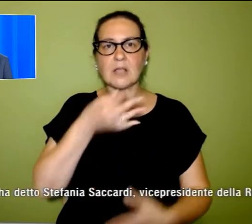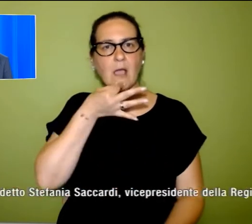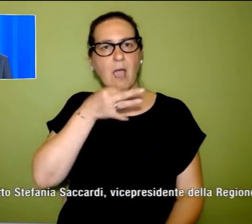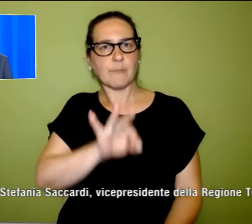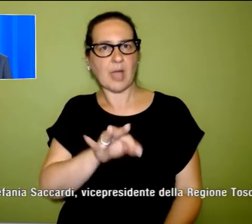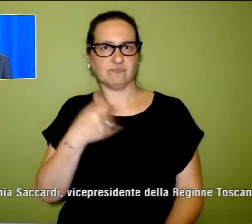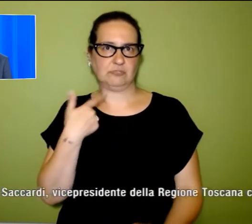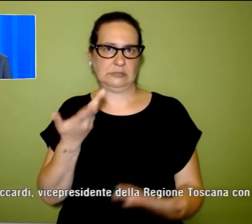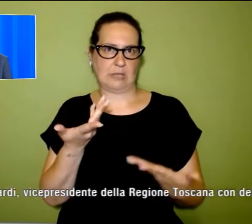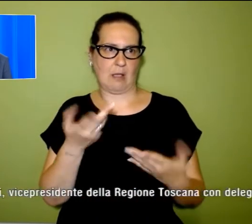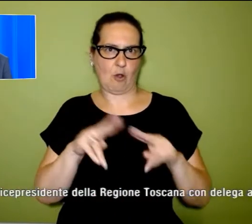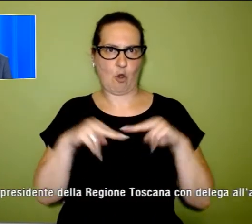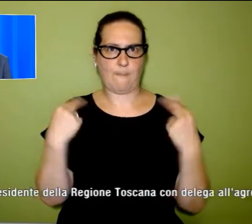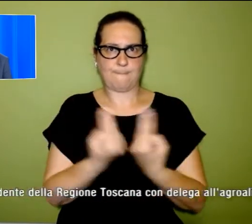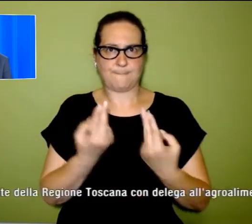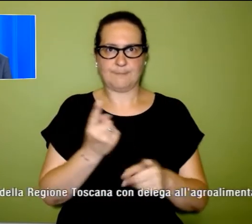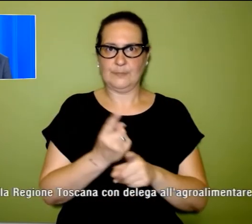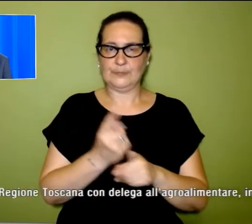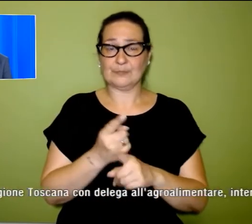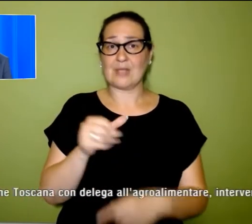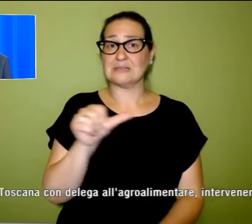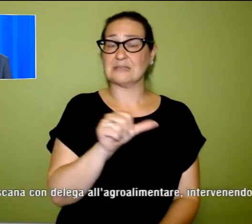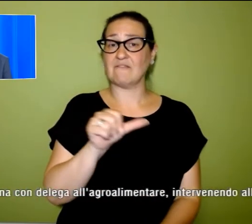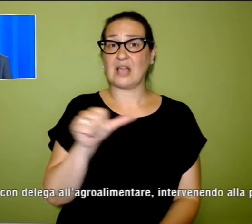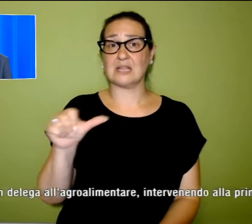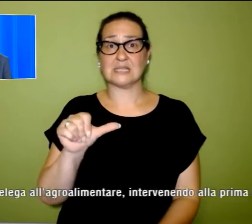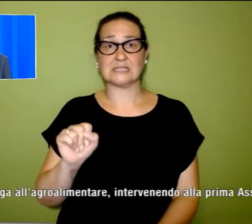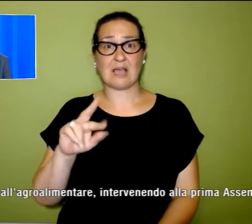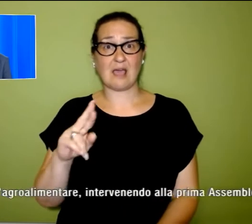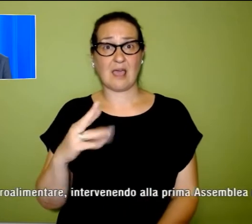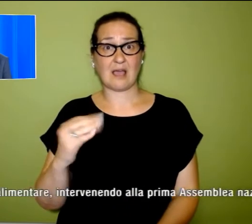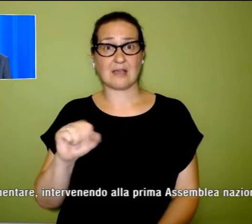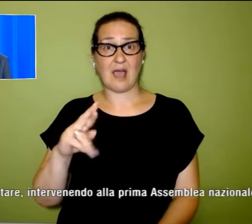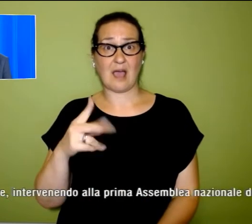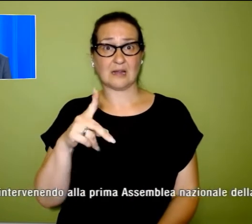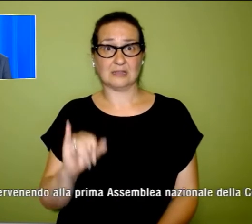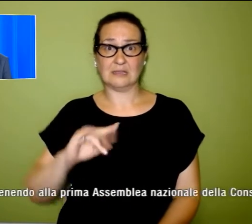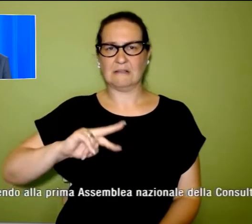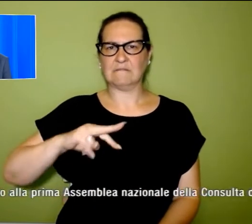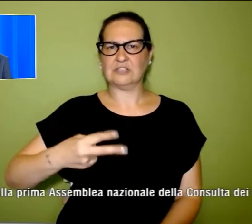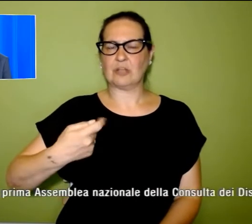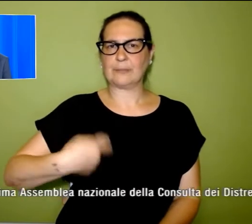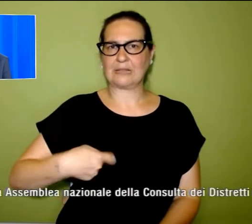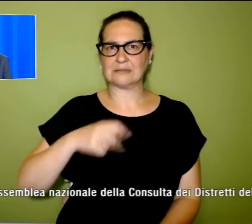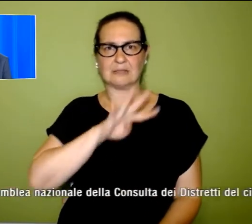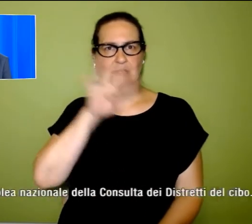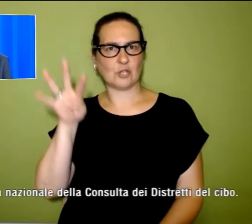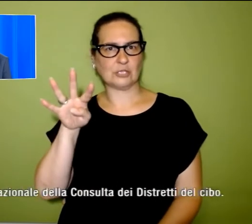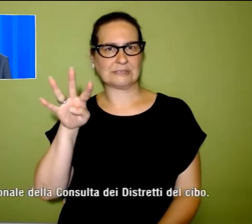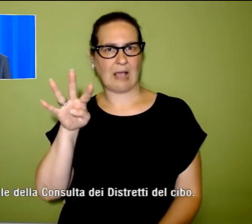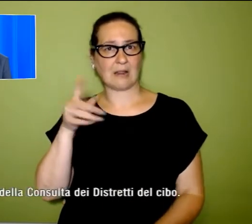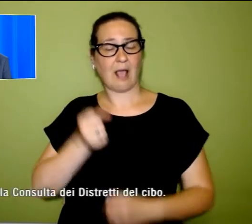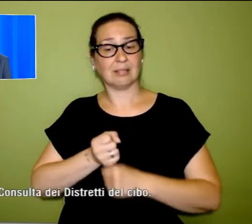fondo. Lo ha detto Stefania Saccardi vicepresidente della Regione Toscana con delega all